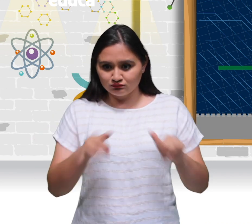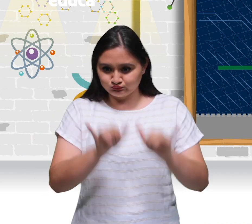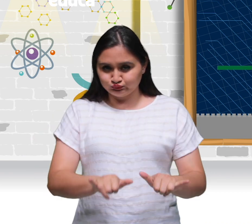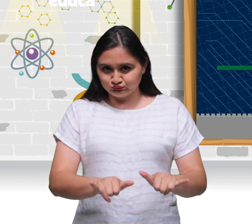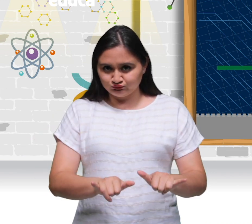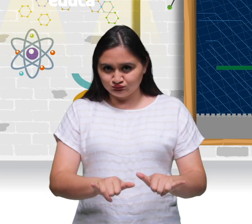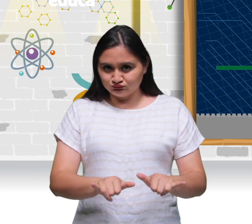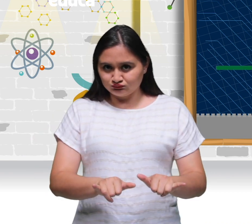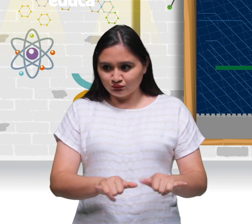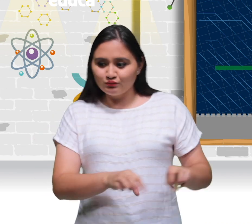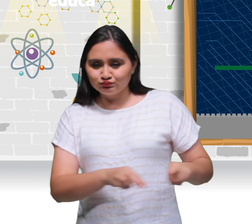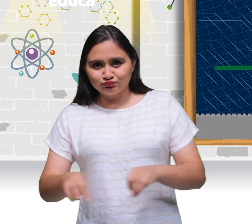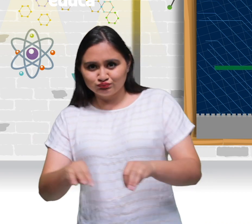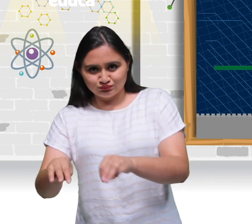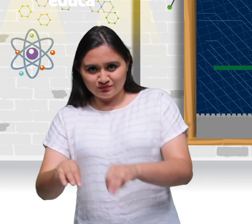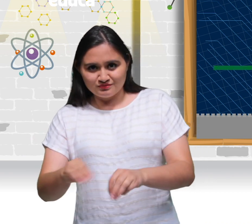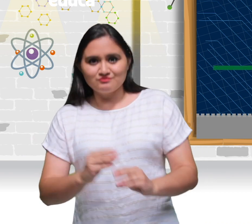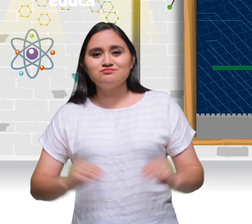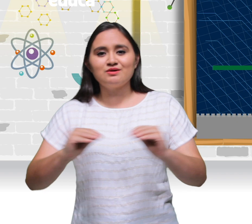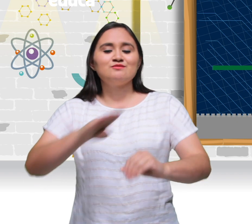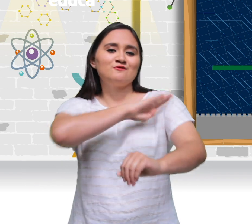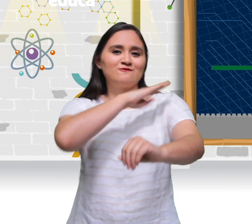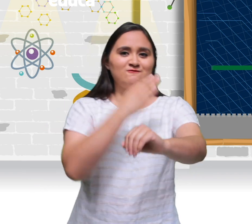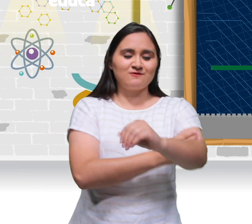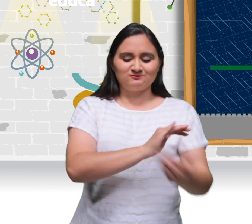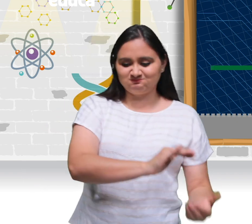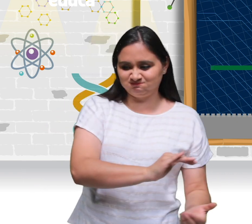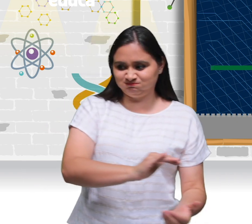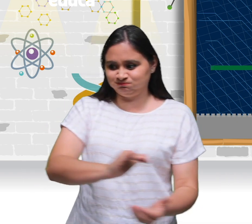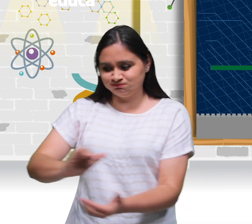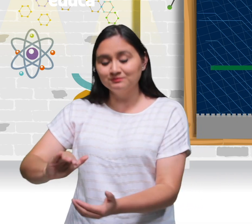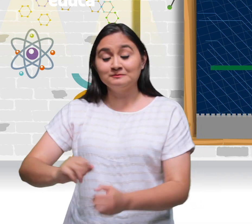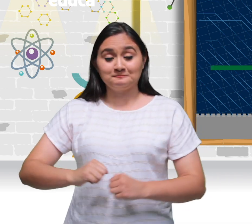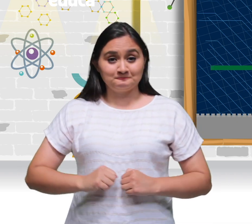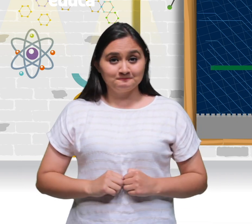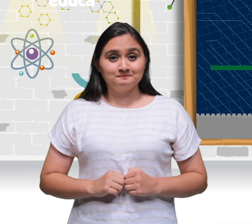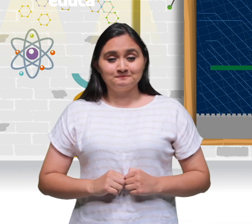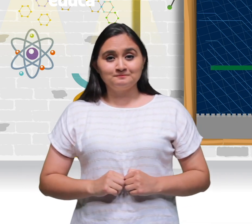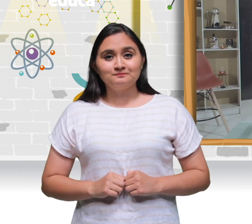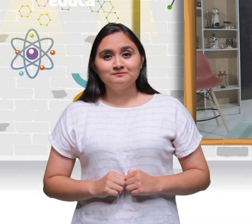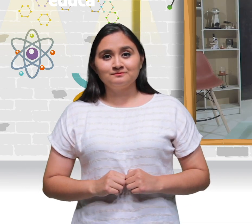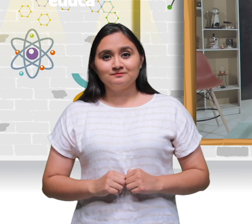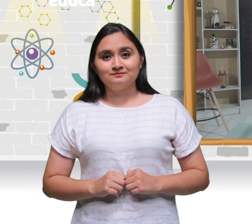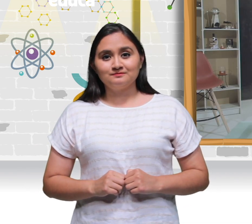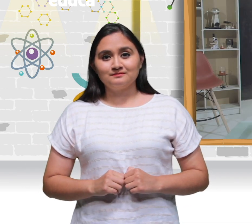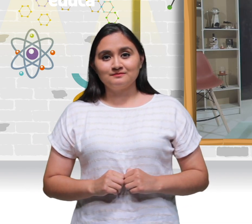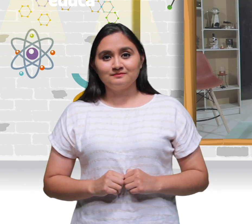objeto salga del reposo, necesitamos aplicar más fuerza que la que se le aplica para seguirlo moviendo.